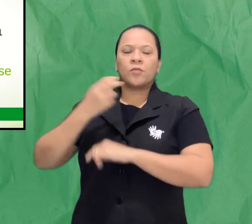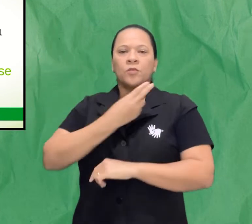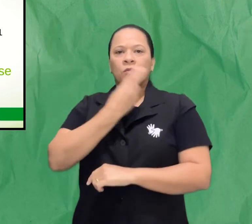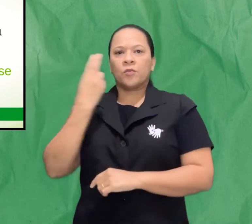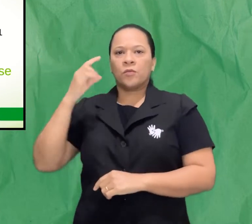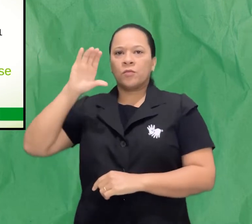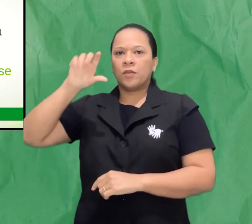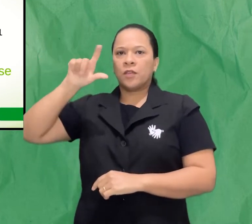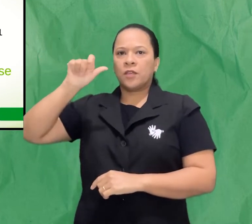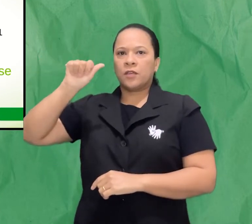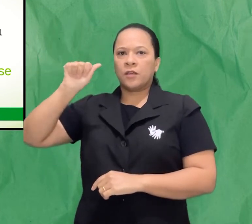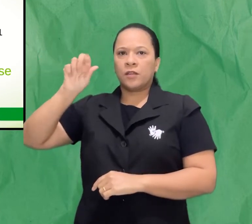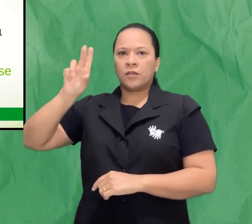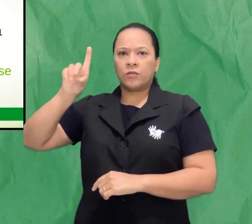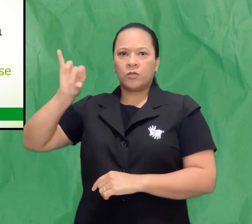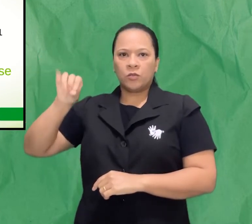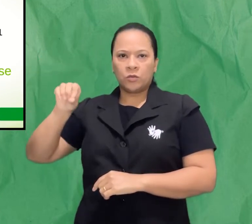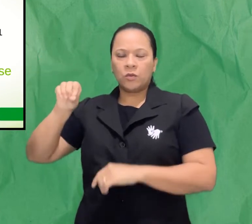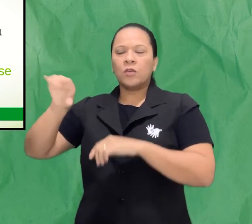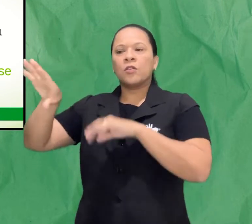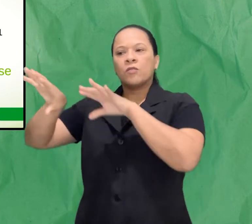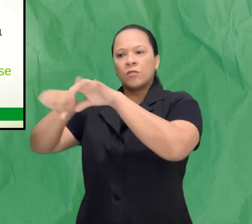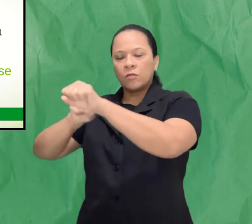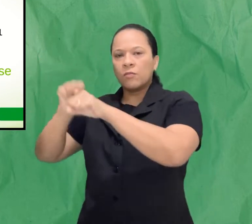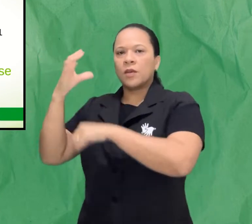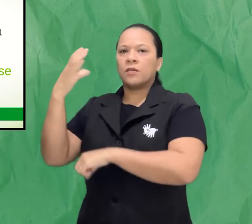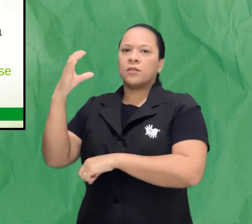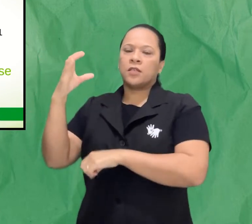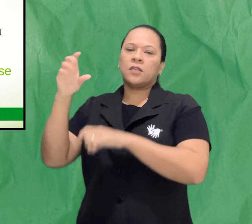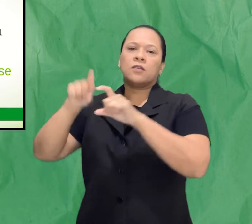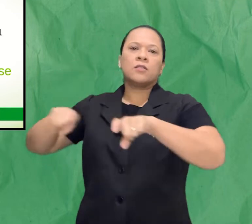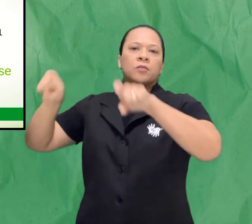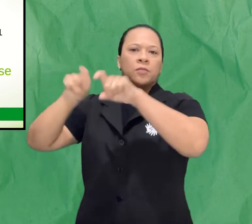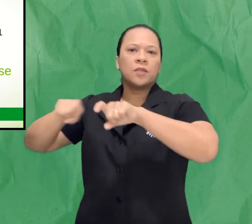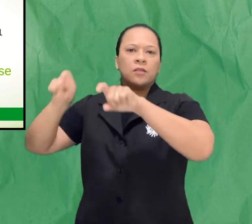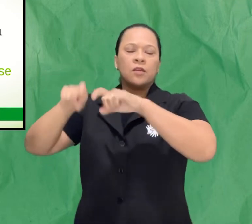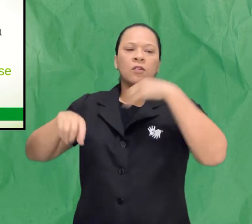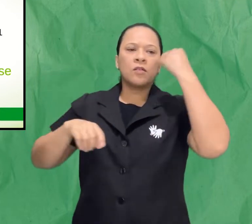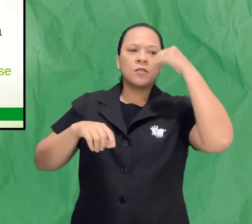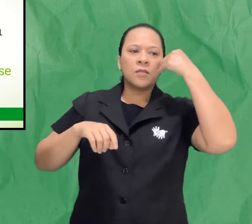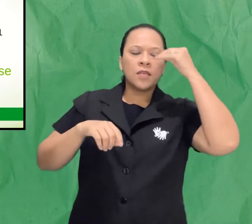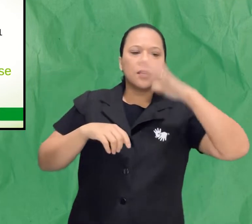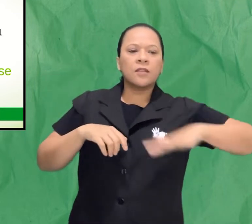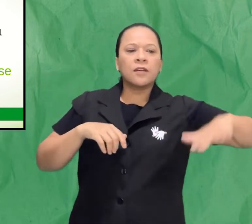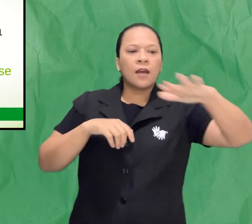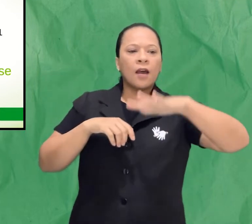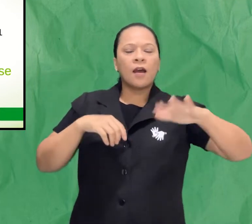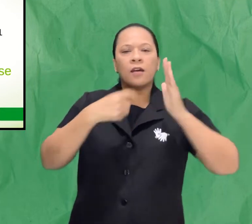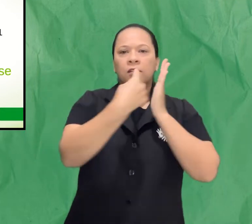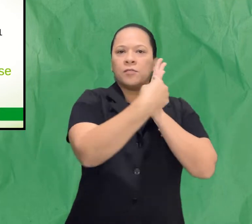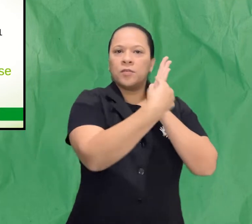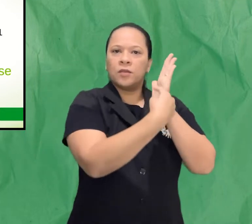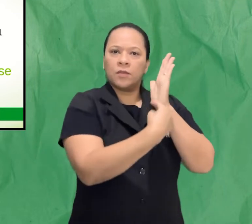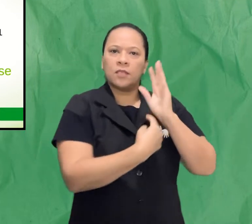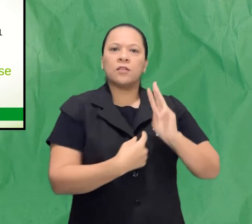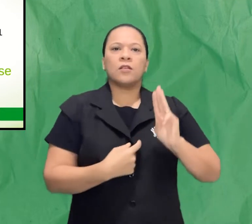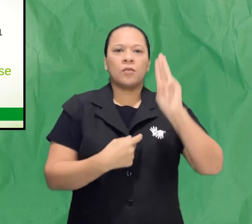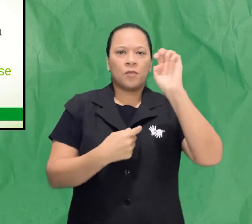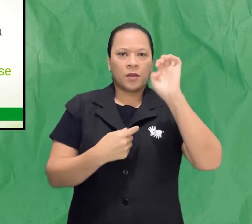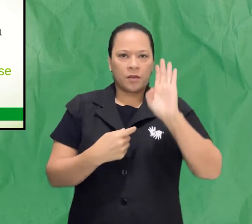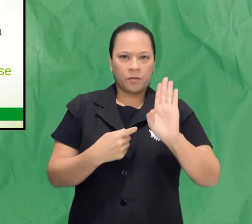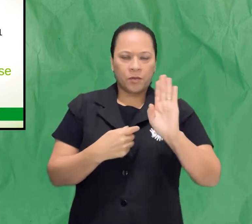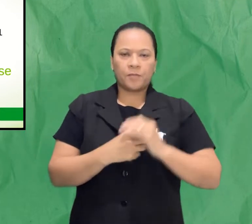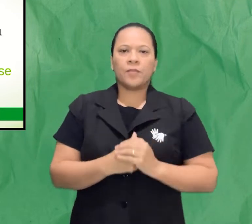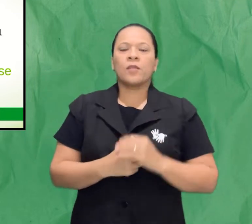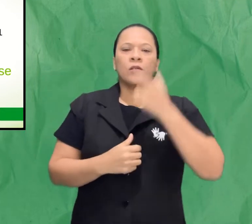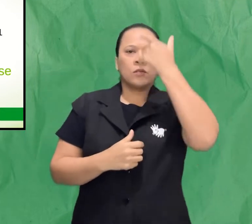chamo Cláudio Moisés, tenho formação em Ciência da Computação e experiência na área de Programação Web. Eu